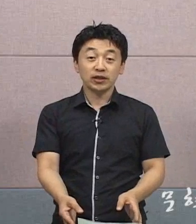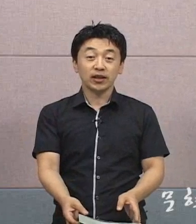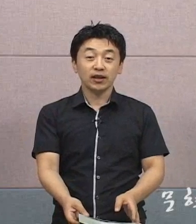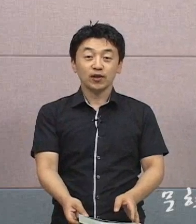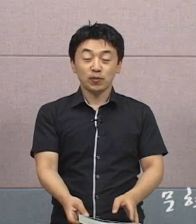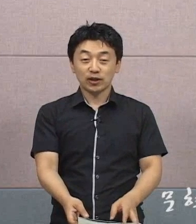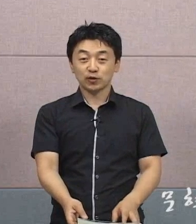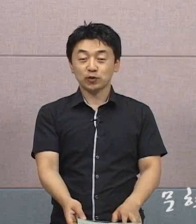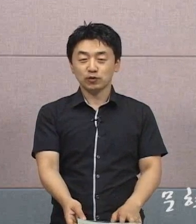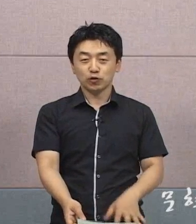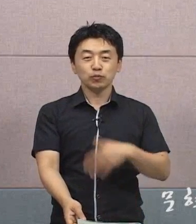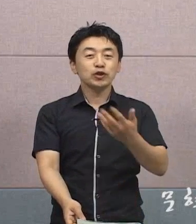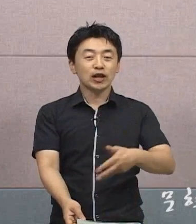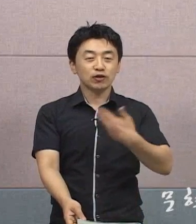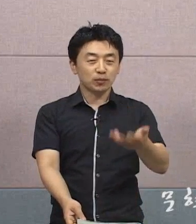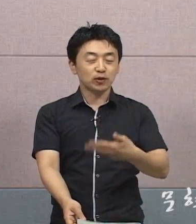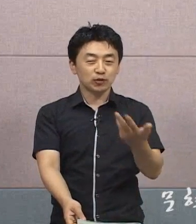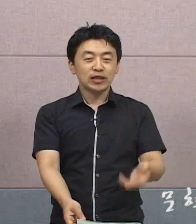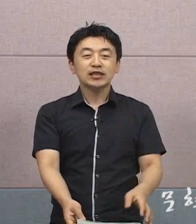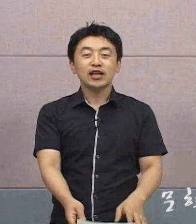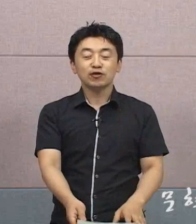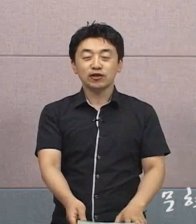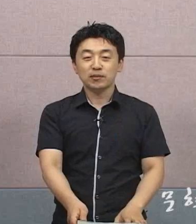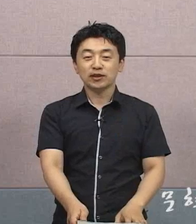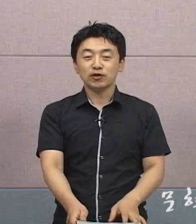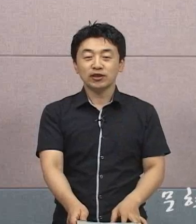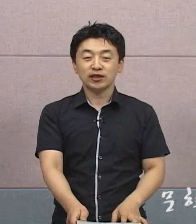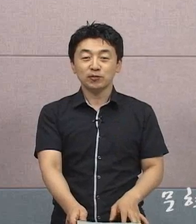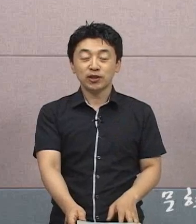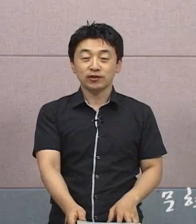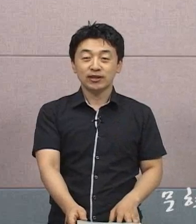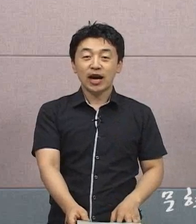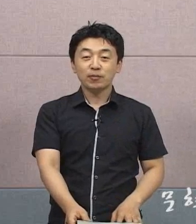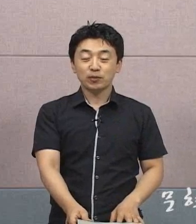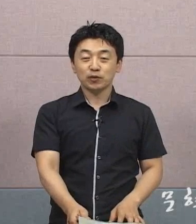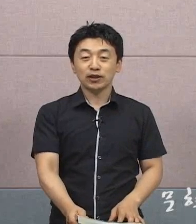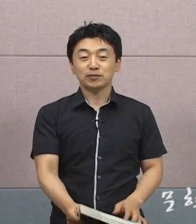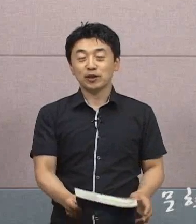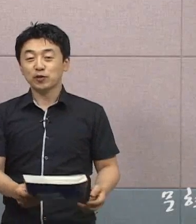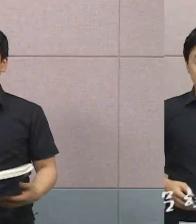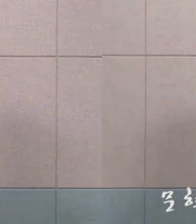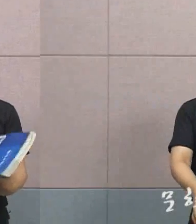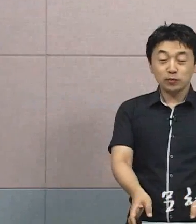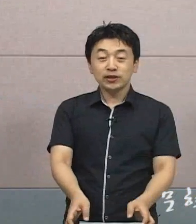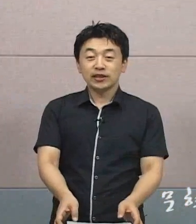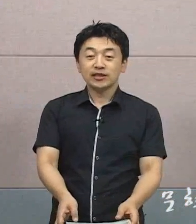편하게 넘어가셔도 충분히 나중에 보셔도 이해할 수 있을 만한 수화들이 있기 때문에요. 함께 보도록 하겠습니다. 네, 여러분들이랑